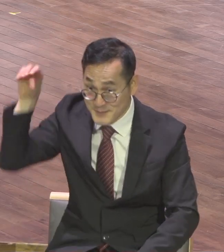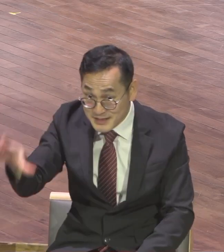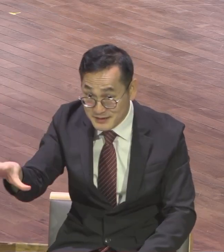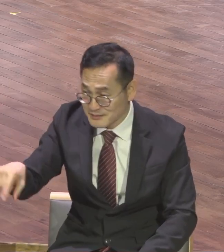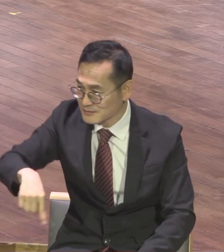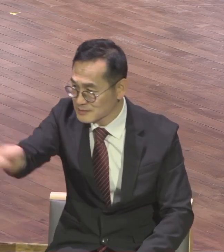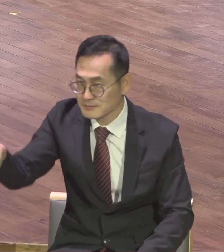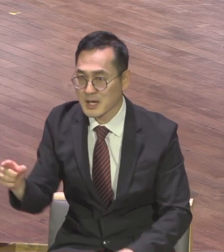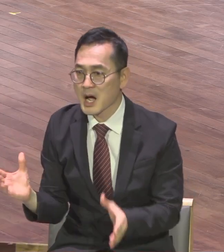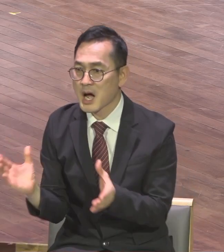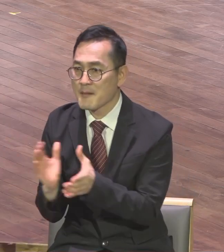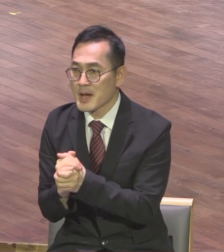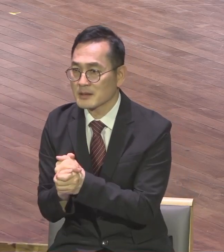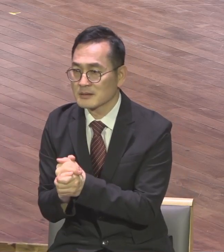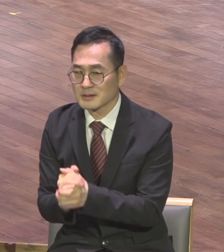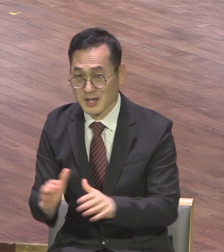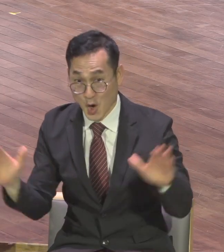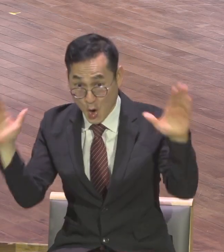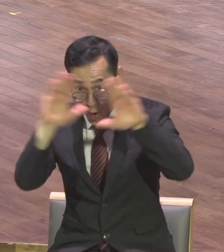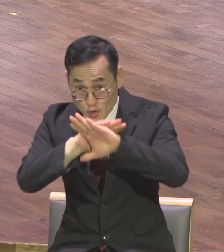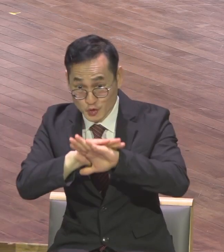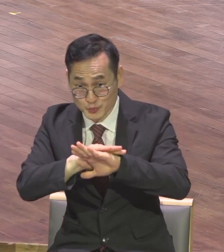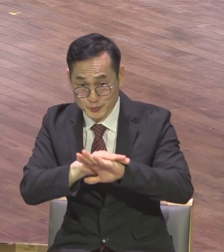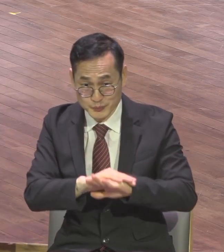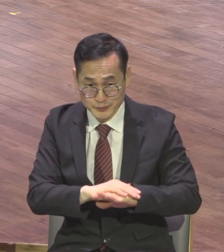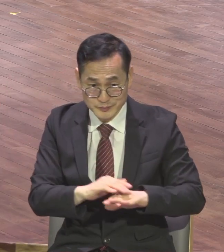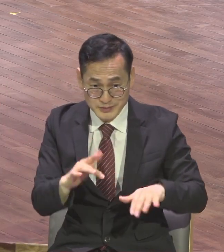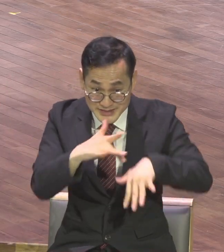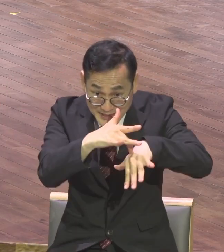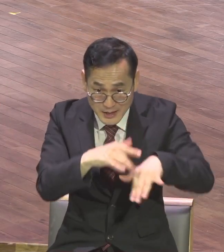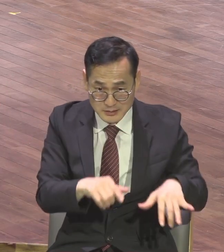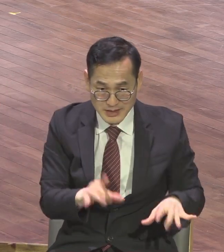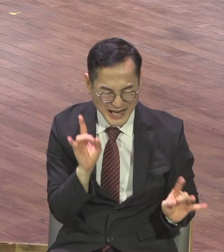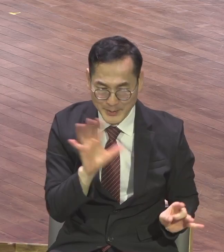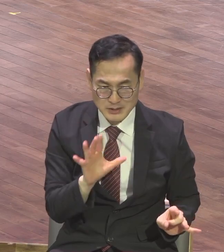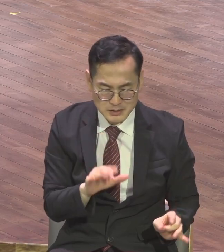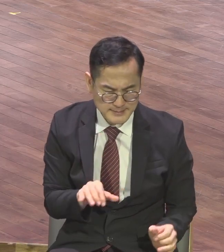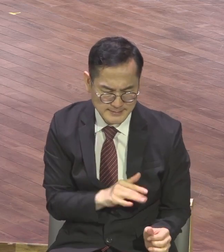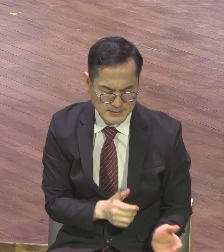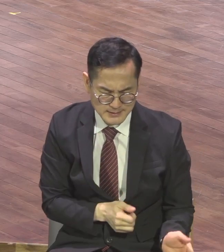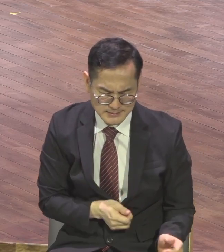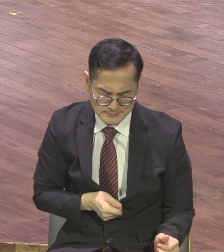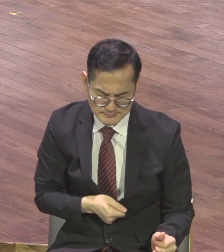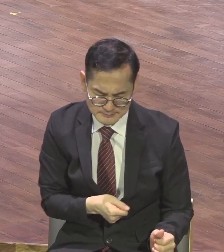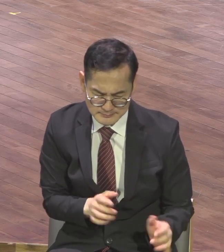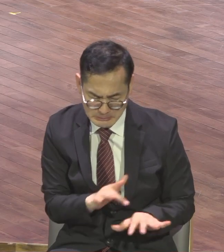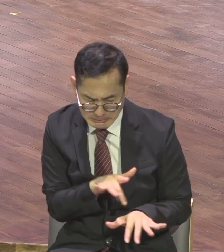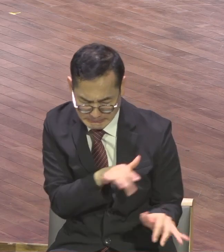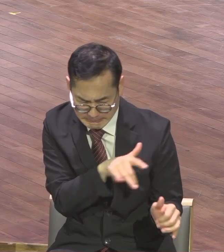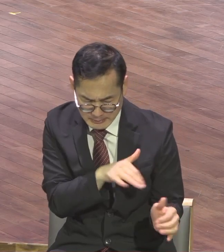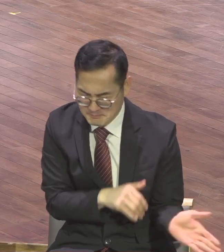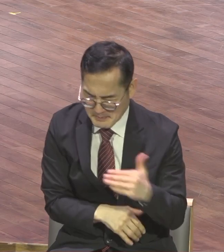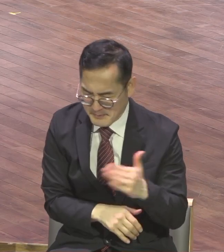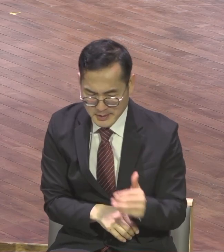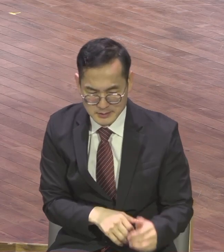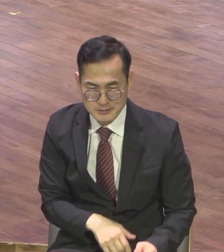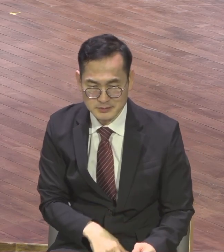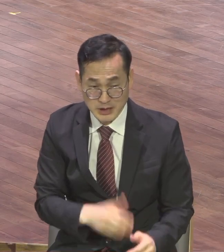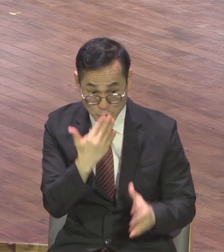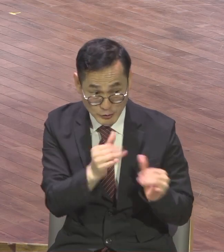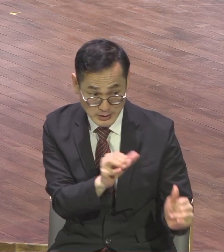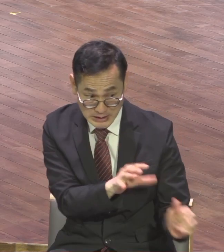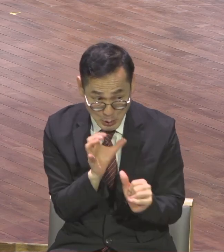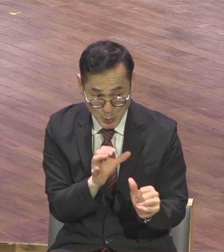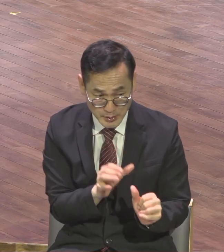밝혀지니까 흑암의 세력이 가만히 있지 못하지요. 이 사단이 유대인들을